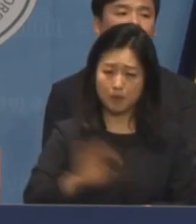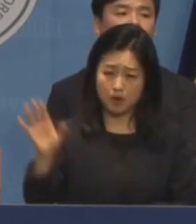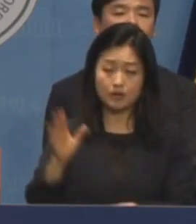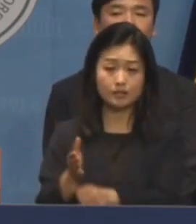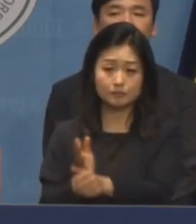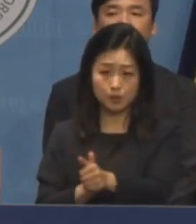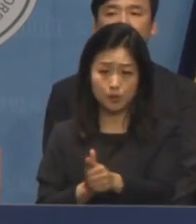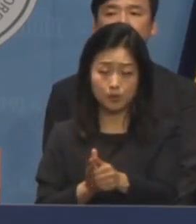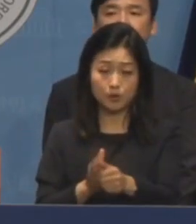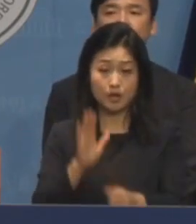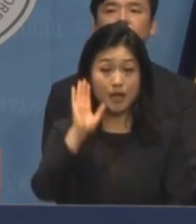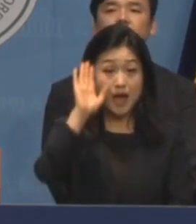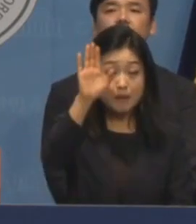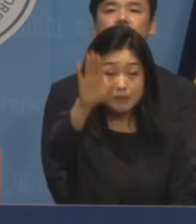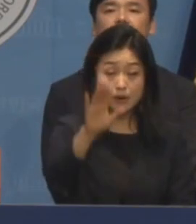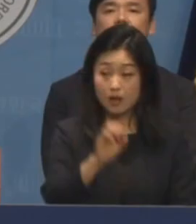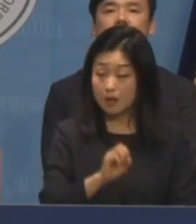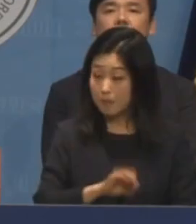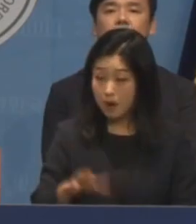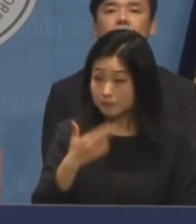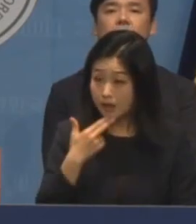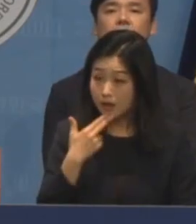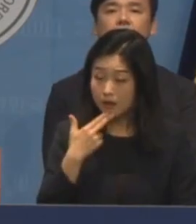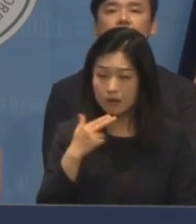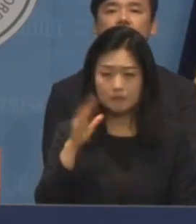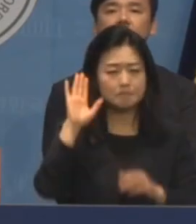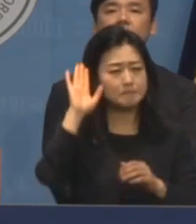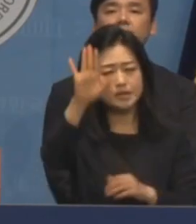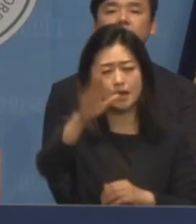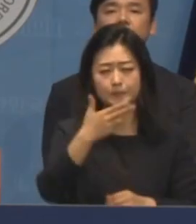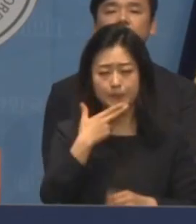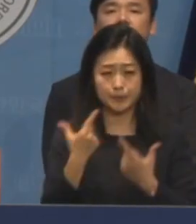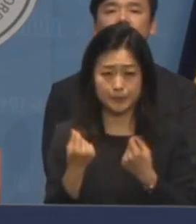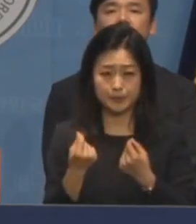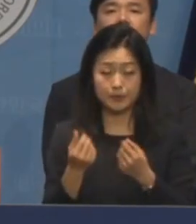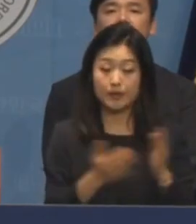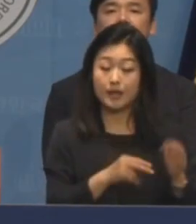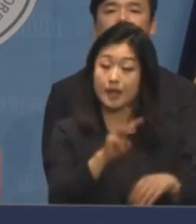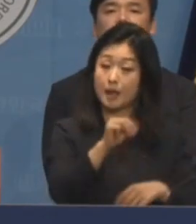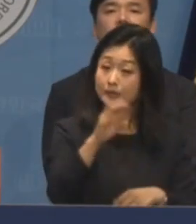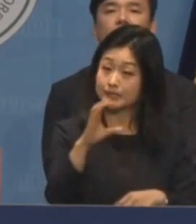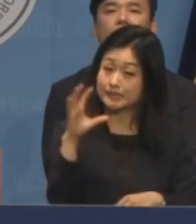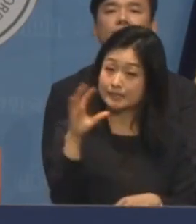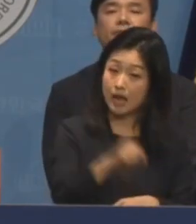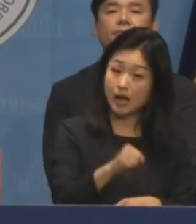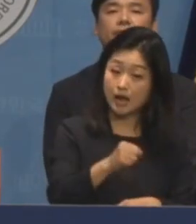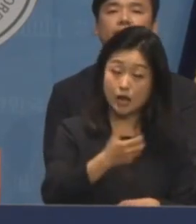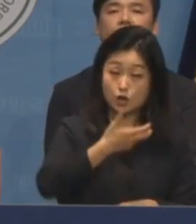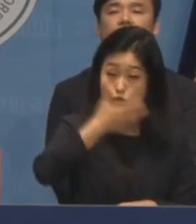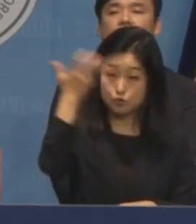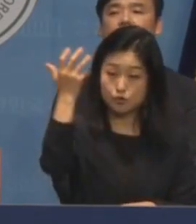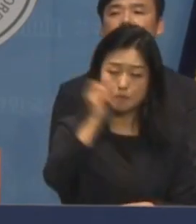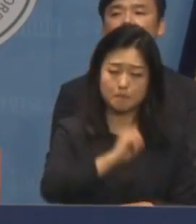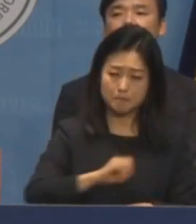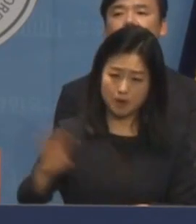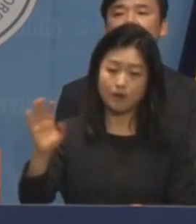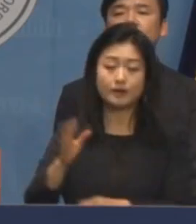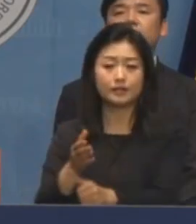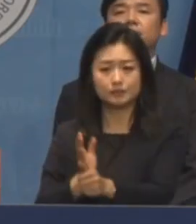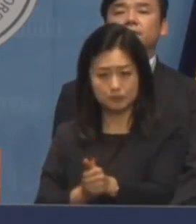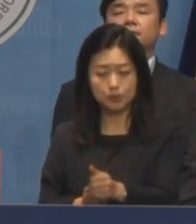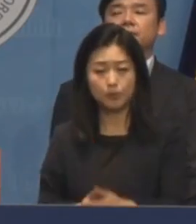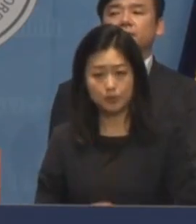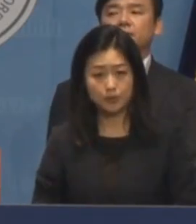이 정권의 미래는 없다라고 생각합니다. MBC 장악이라는 헛된 꿈을 버리지 않는 한